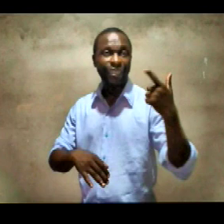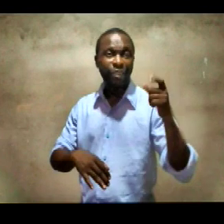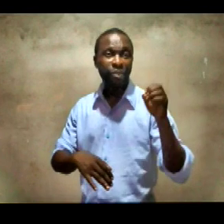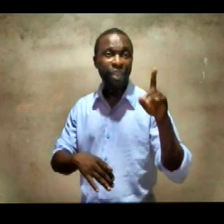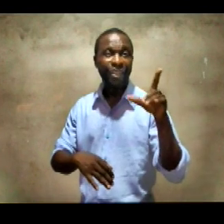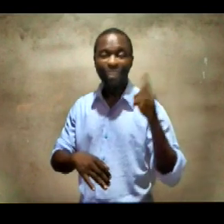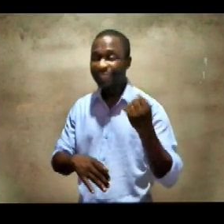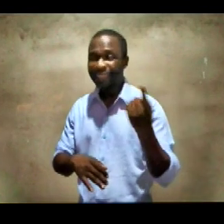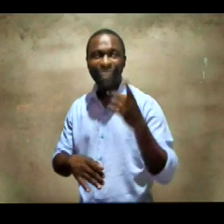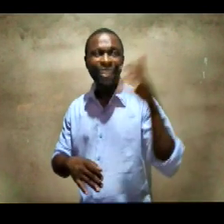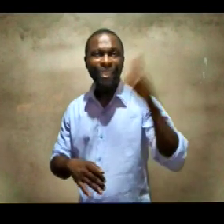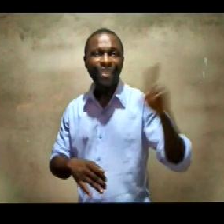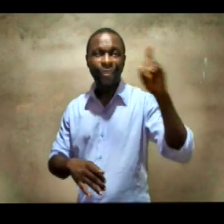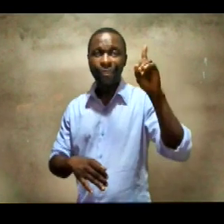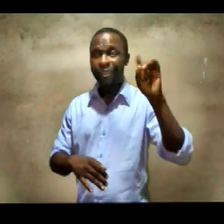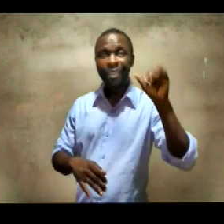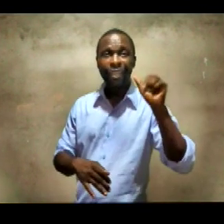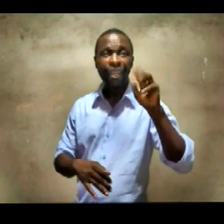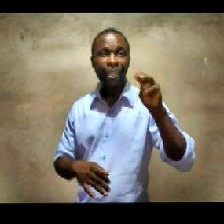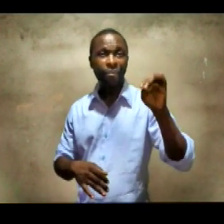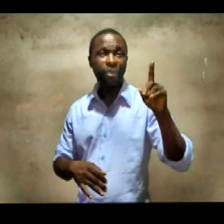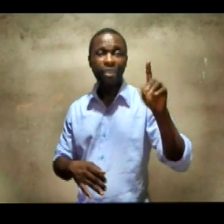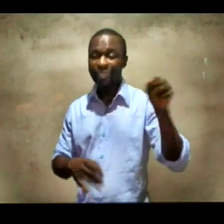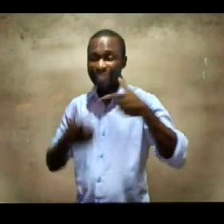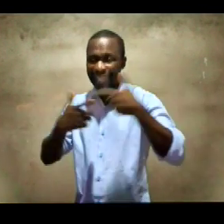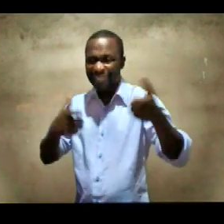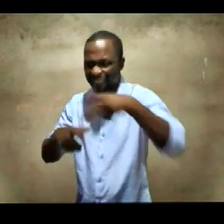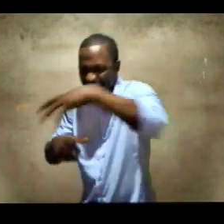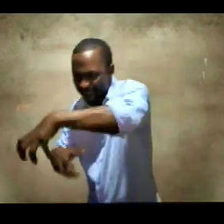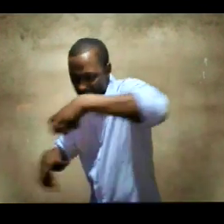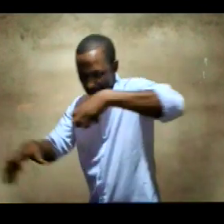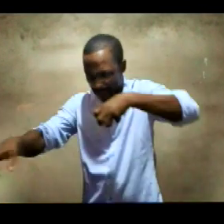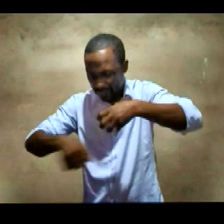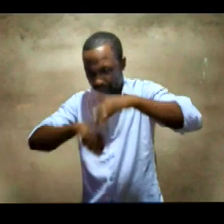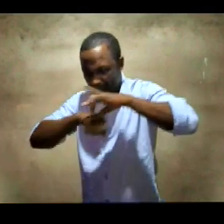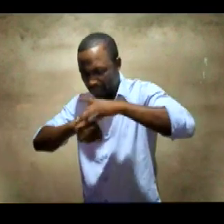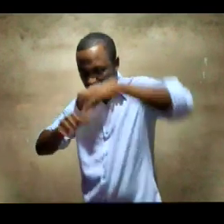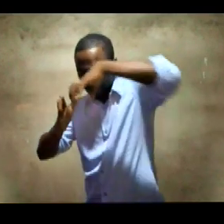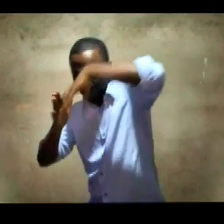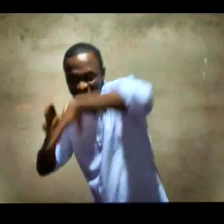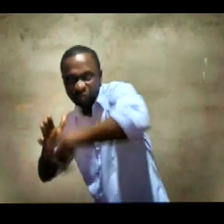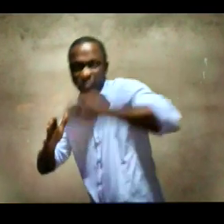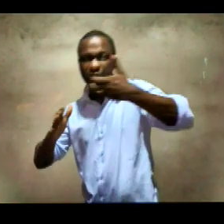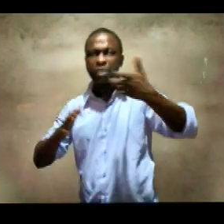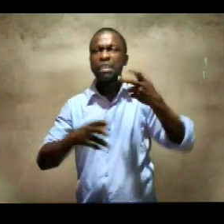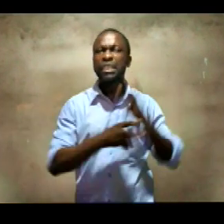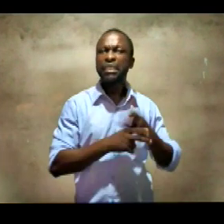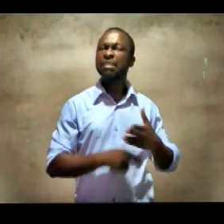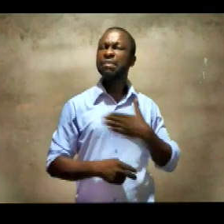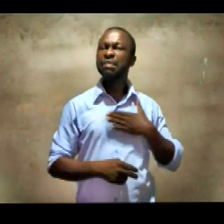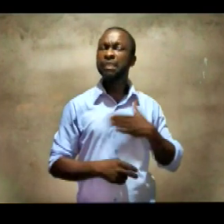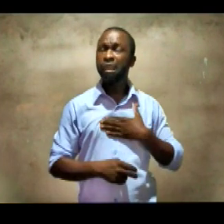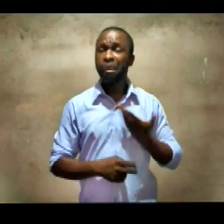en procédant à des actes apparents de décourager les civils d'aider l'armée. 27 autres personnes ont été tuées